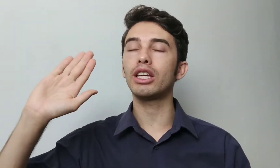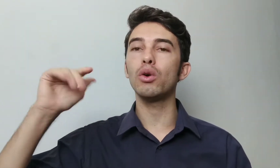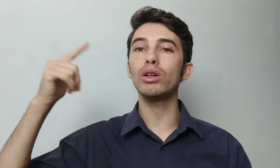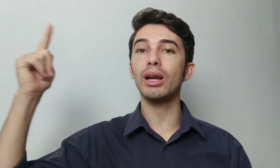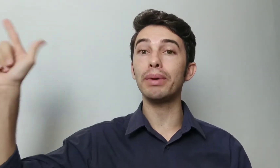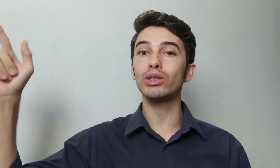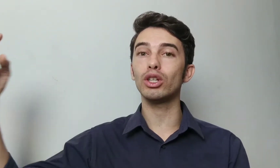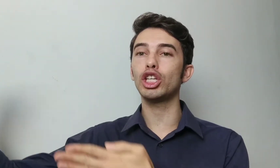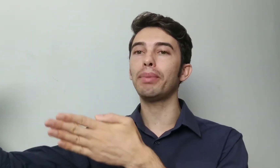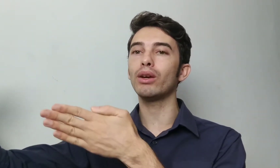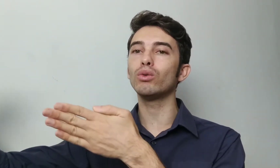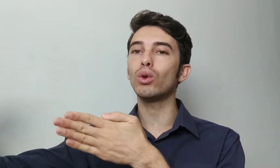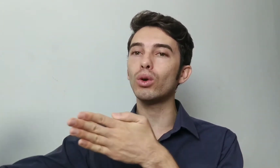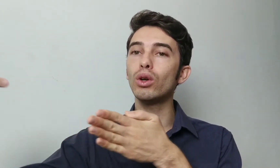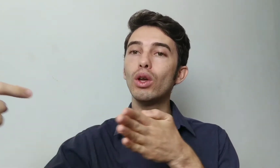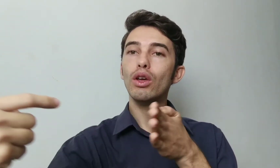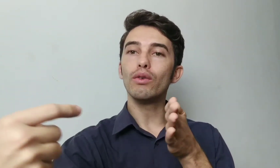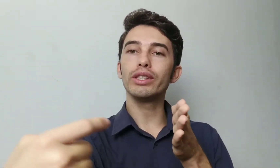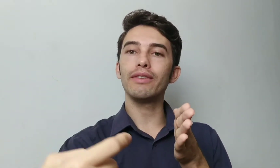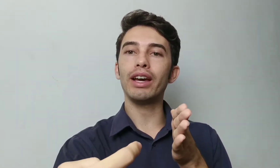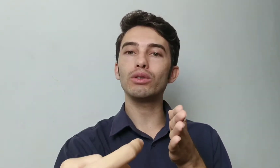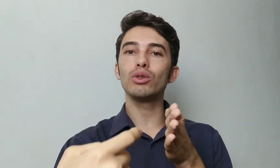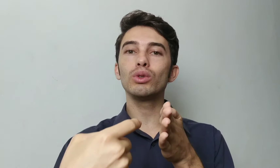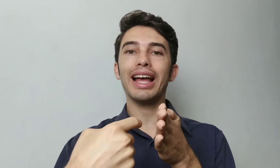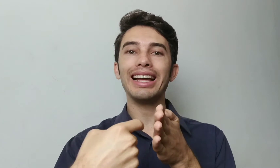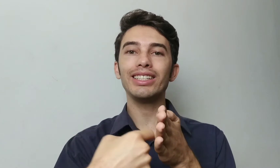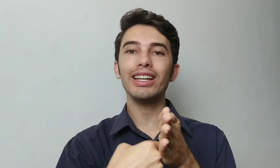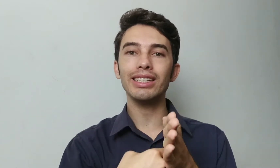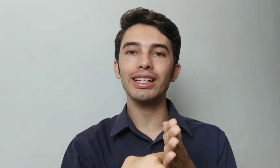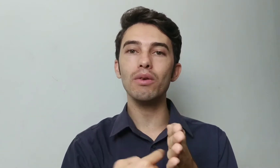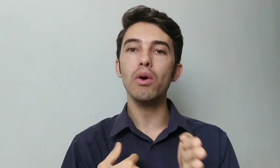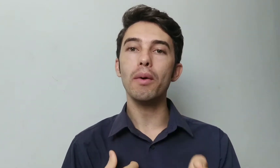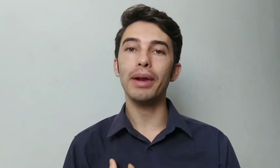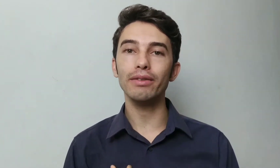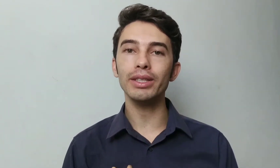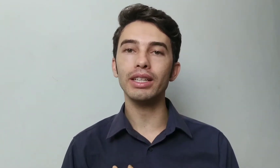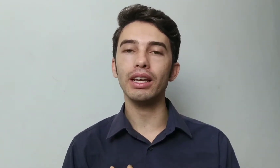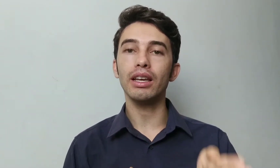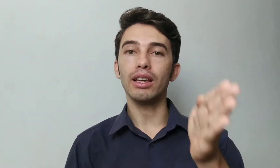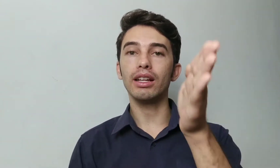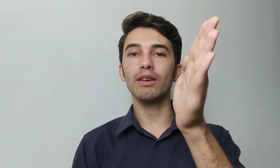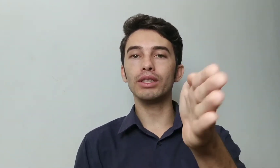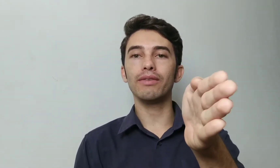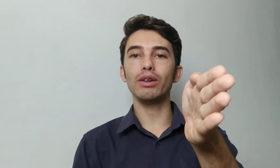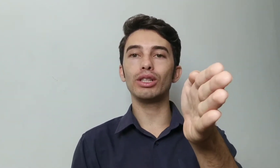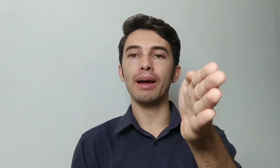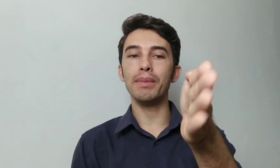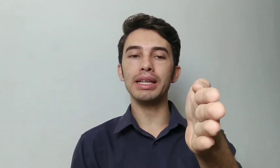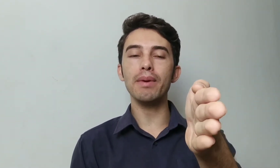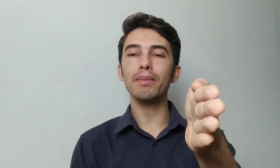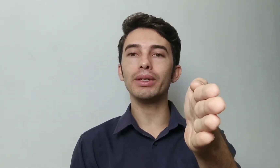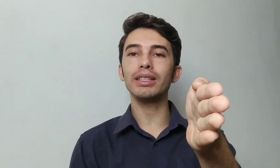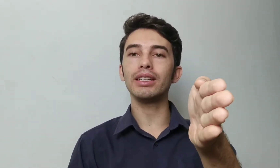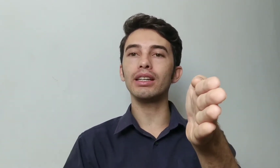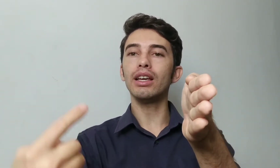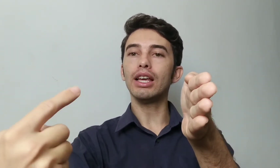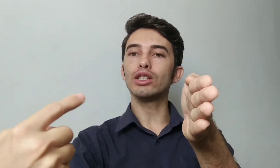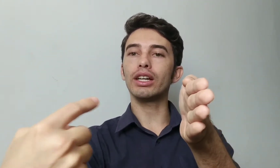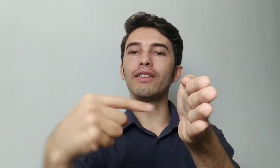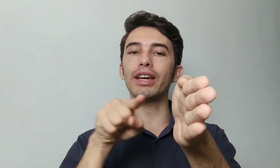outra pessoa te perguntou, você vai usar a direção para você. Então você vai usar a mesma mão assim, só que em vez da